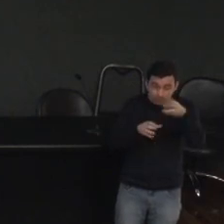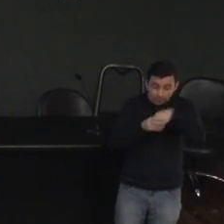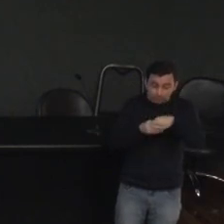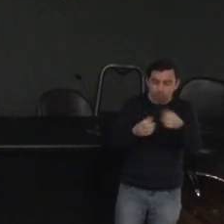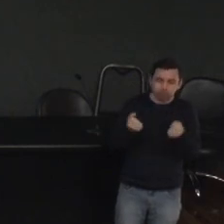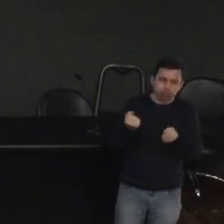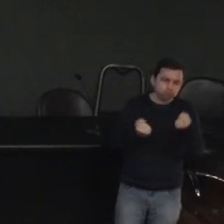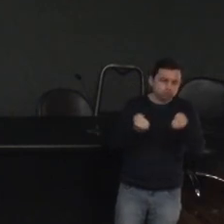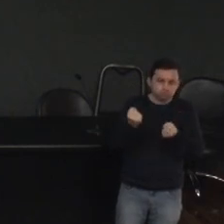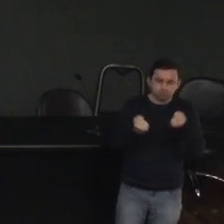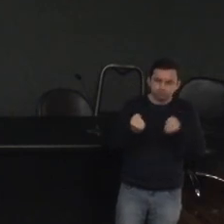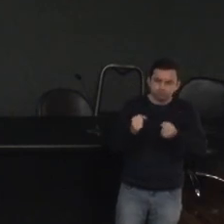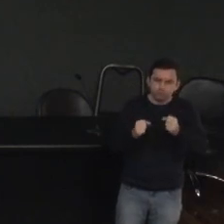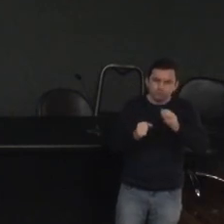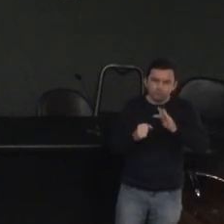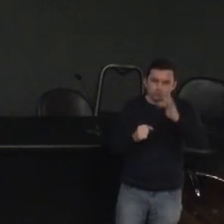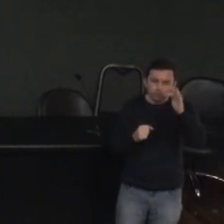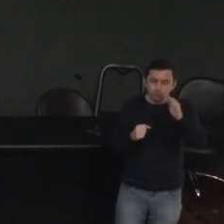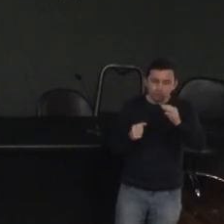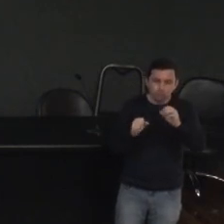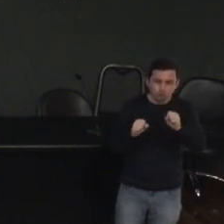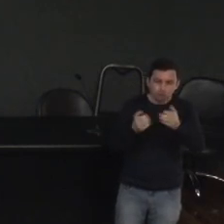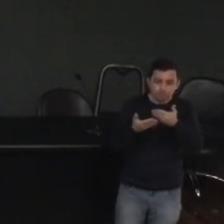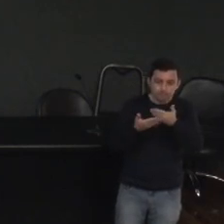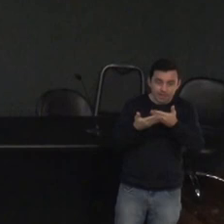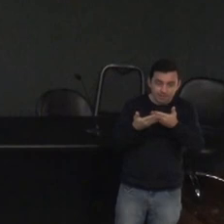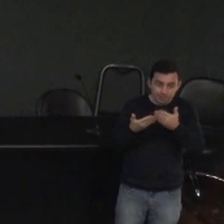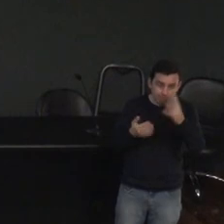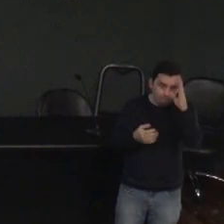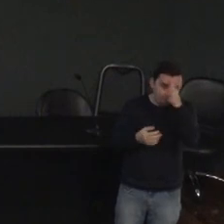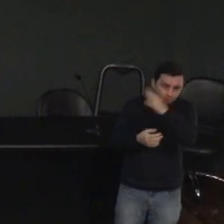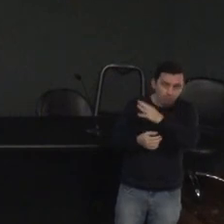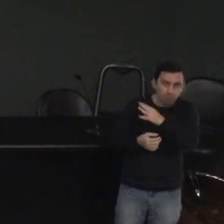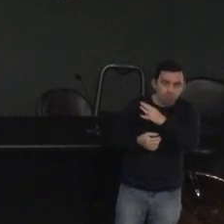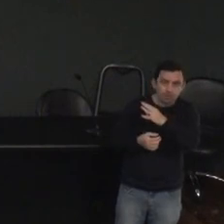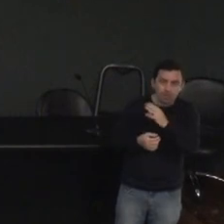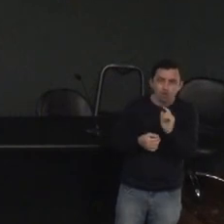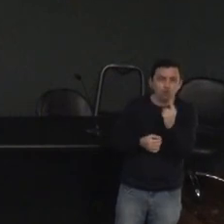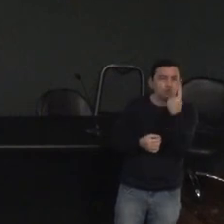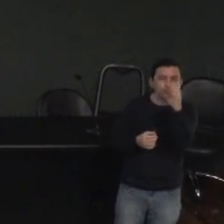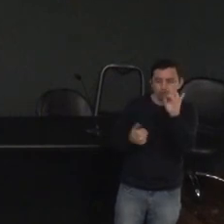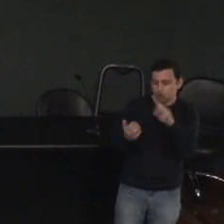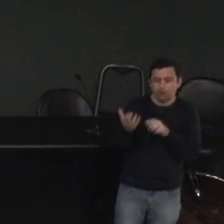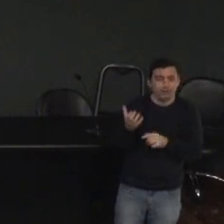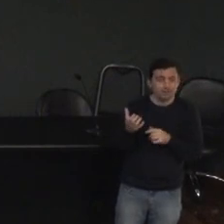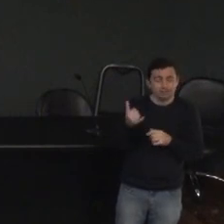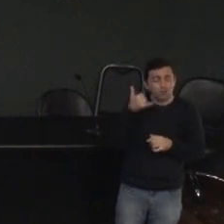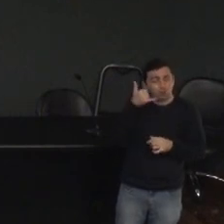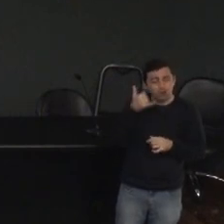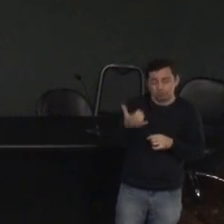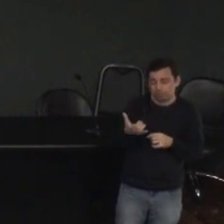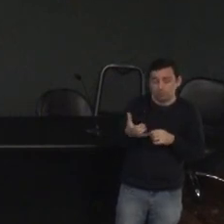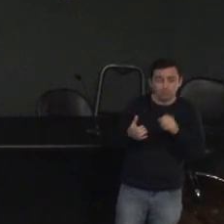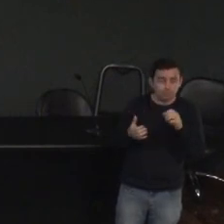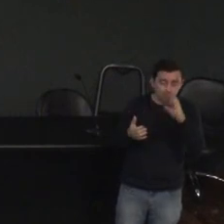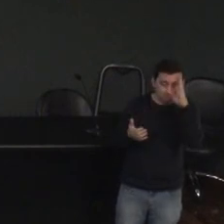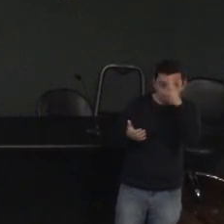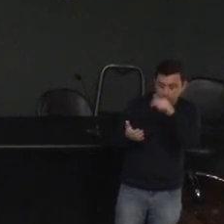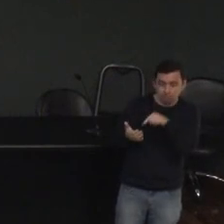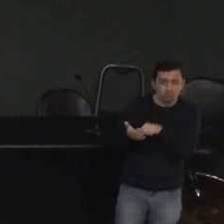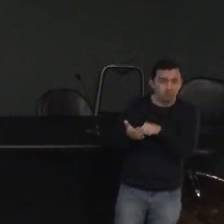dirigindo de tudo aquilo que ele tira a atenção o celular é apenas um objeto que pode tirar atenção